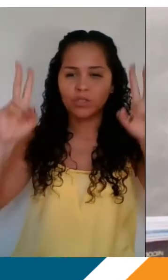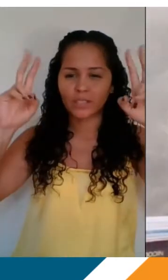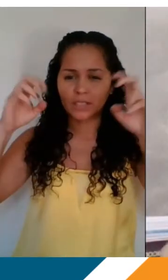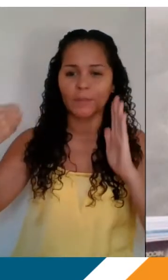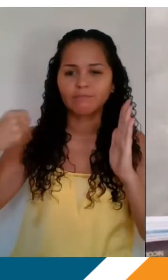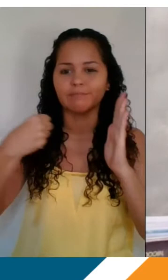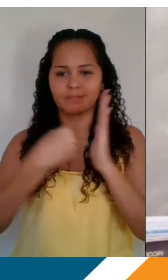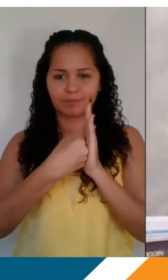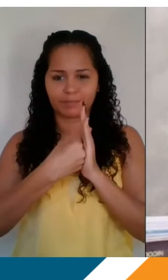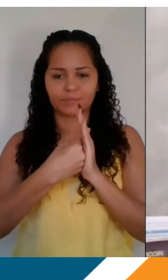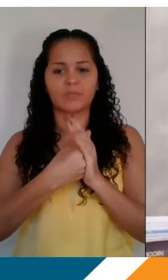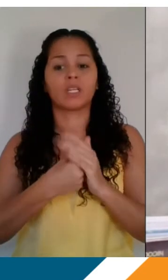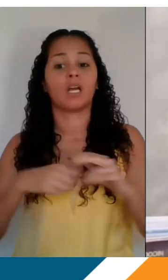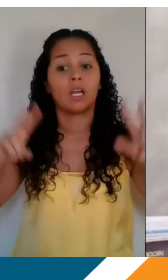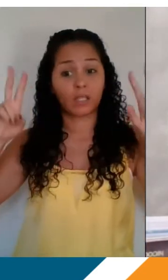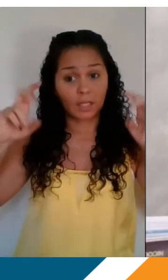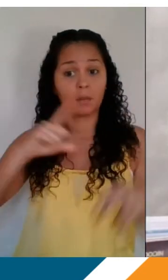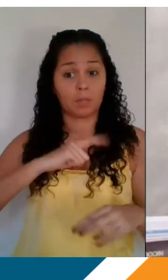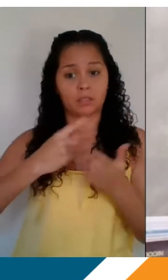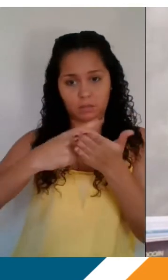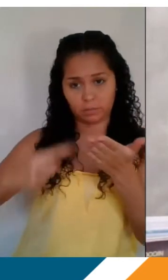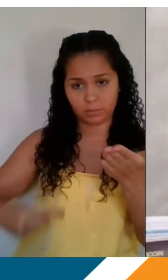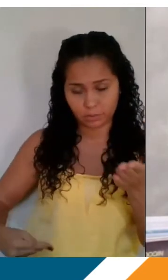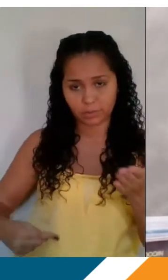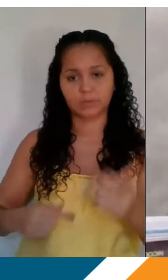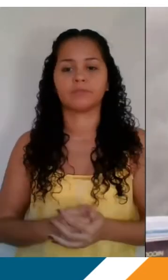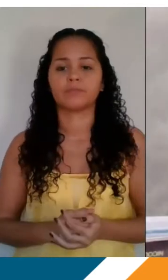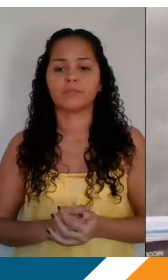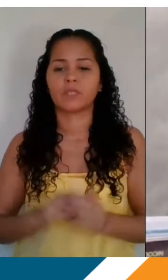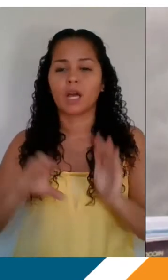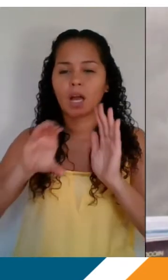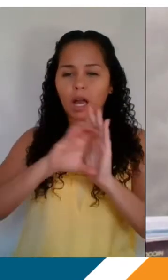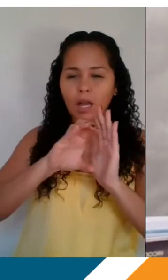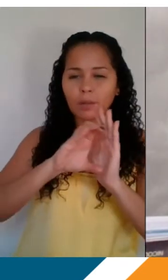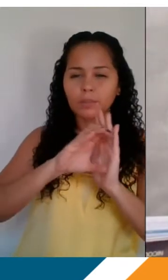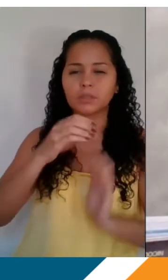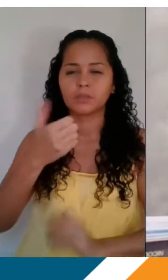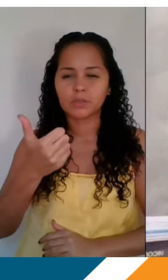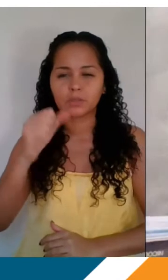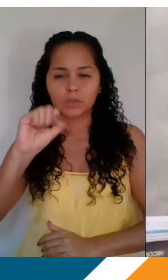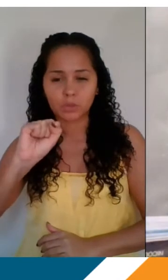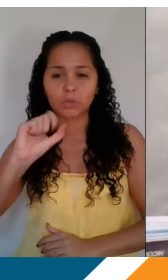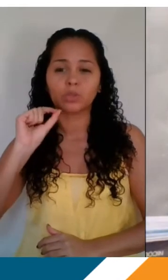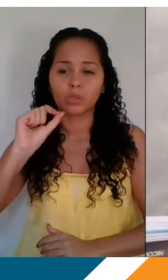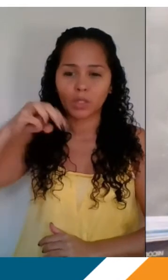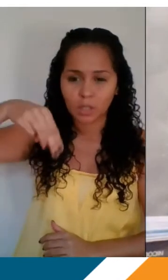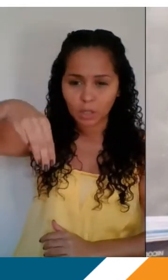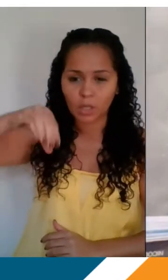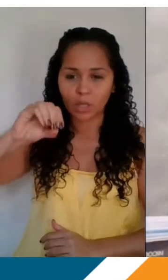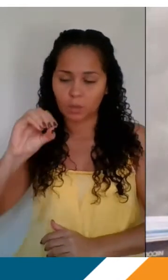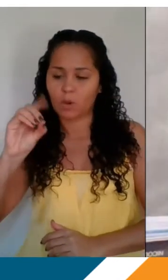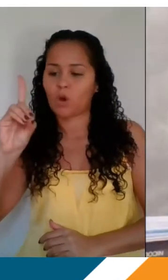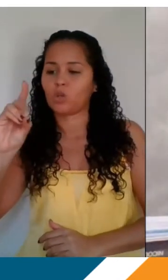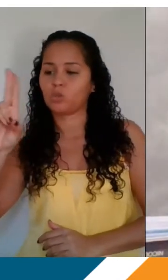tema colisões. Esse tema está na nossa apostila, é o capítulo 18, referente ao módulo 1, que é